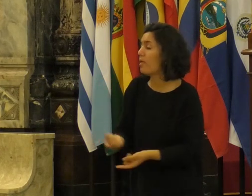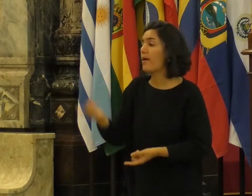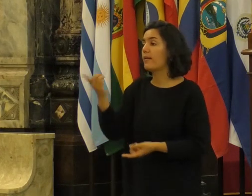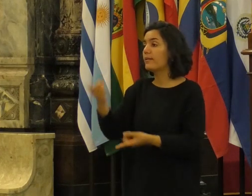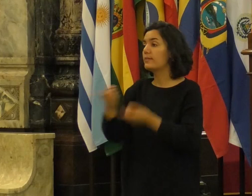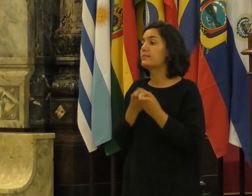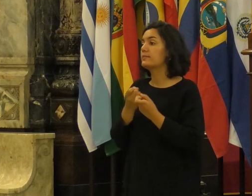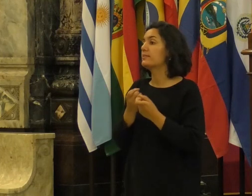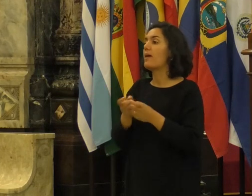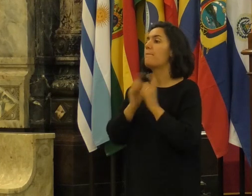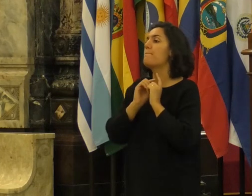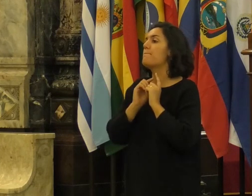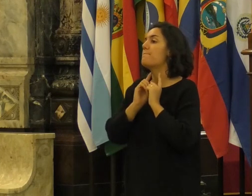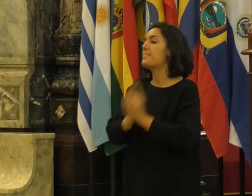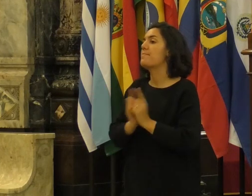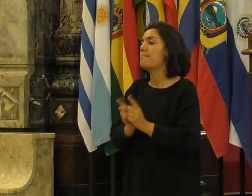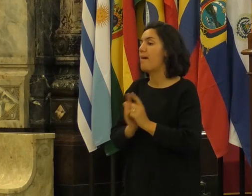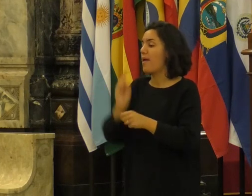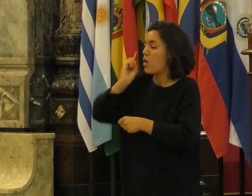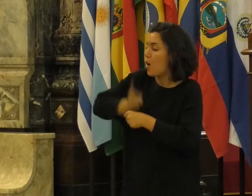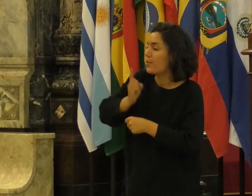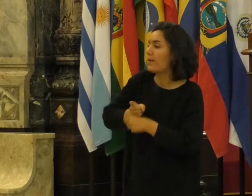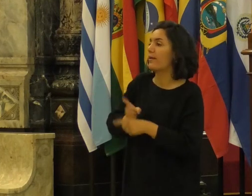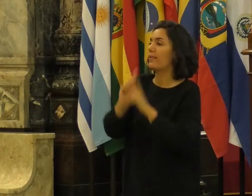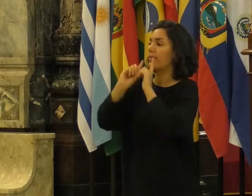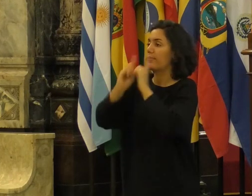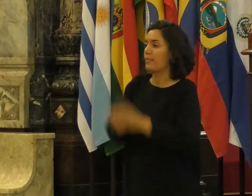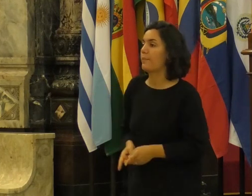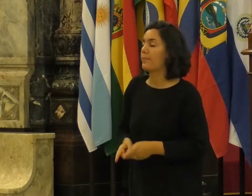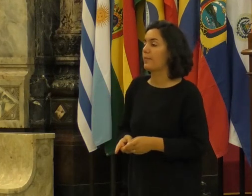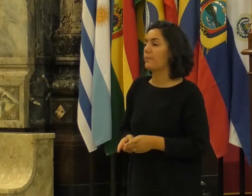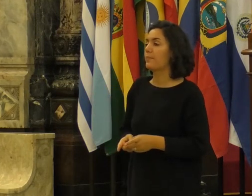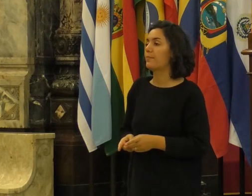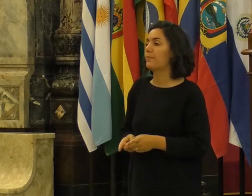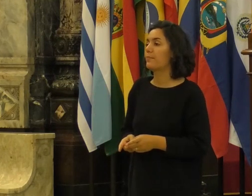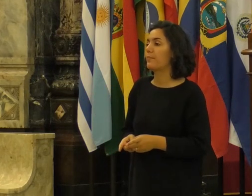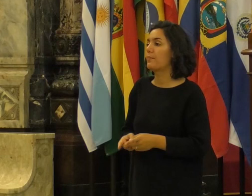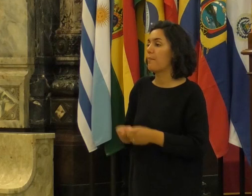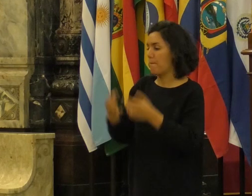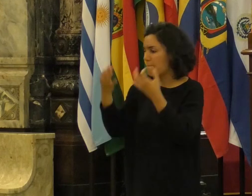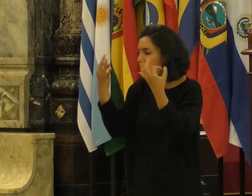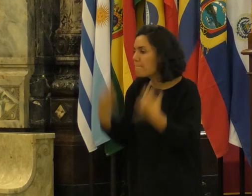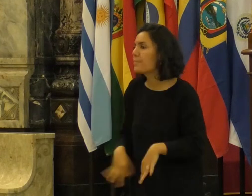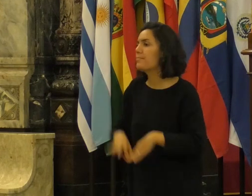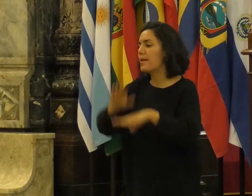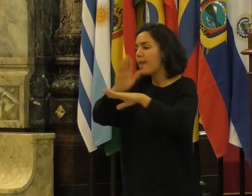de caracterizar esos modos y la obligación de contribuir a la efectivización de la responsabilidad social